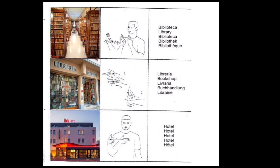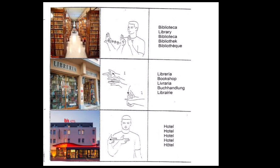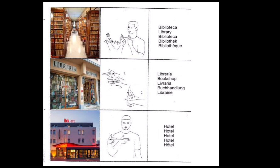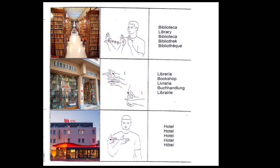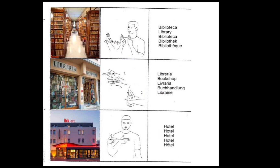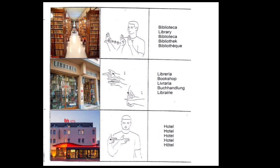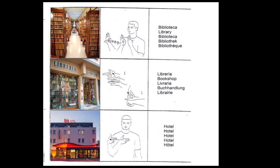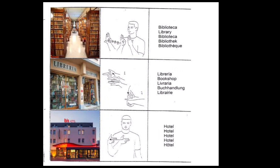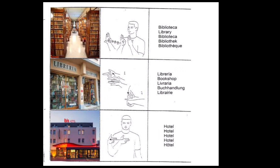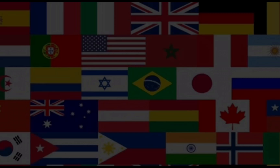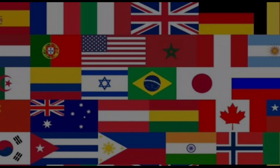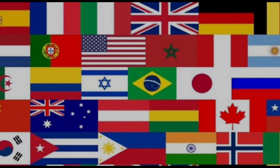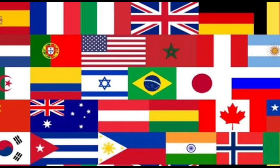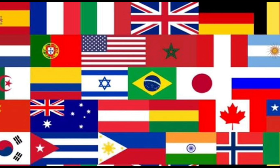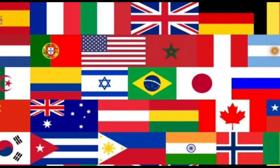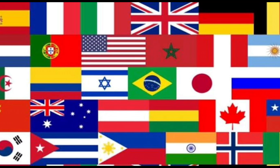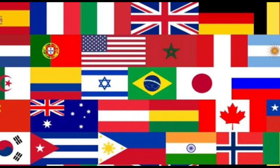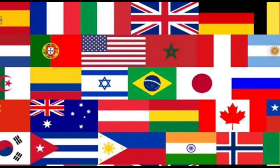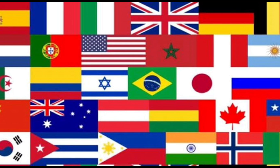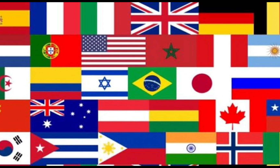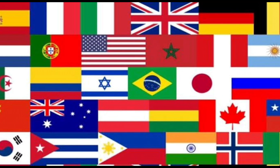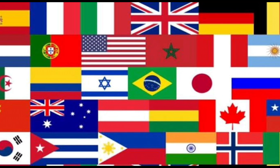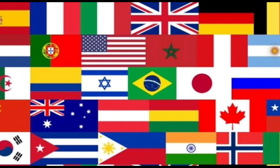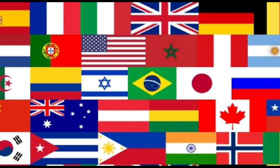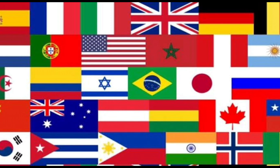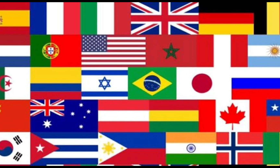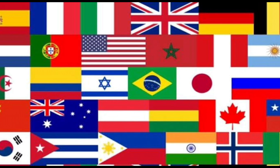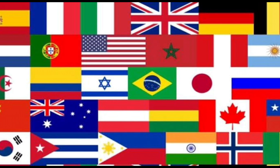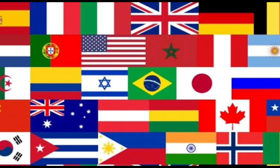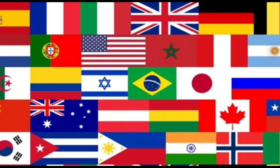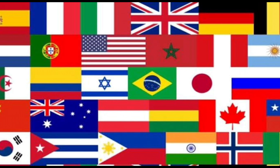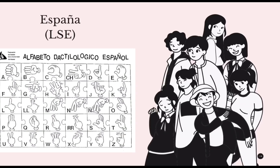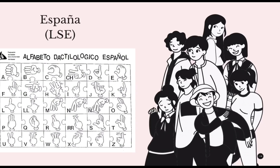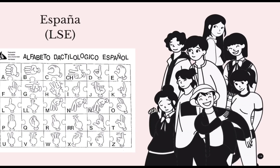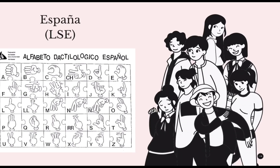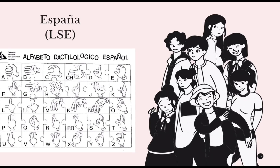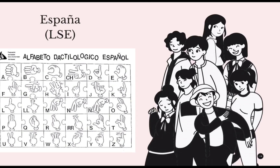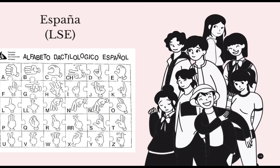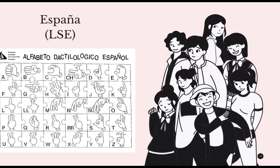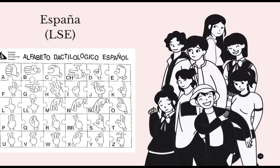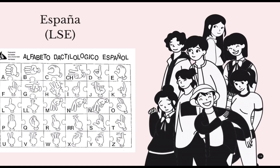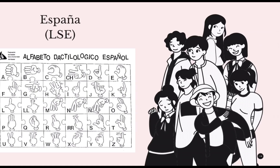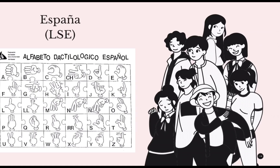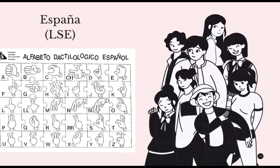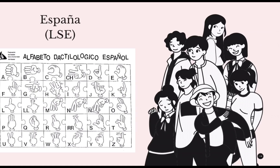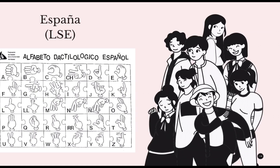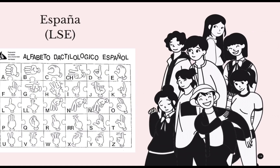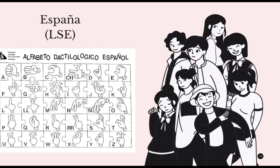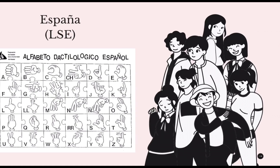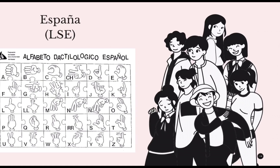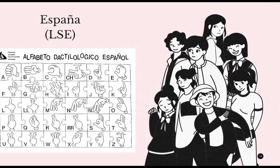Estos existen en diferentes partes del mundo, como Ecuador, España, LSE,